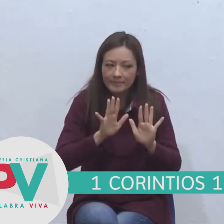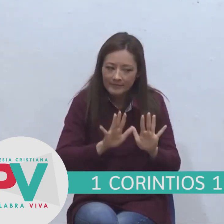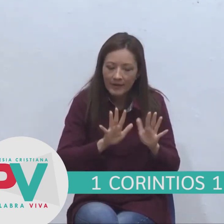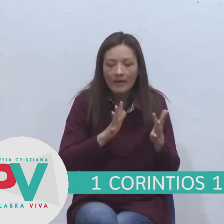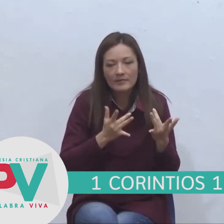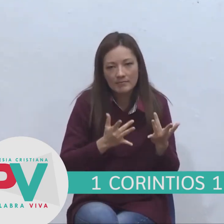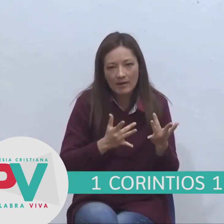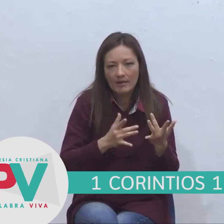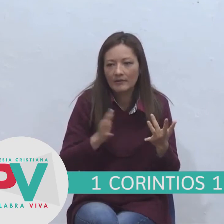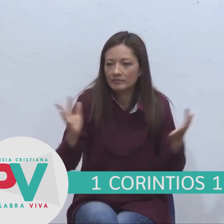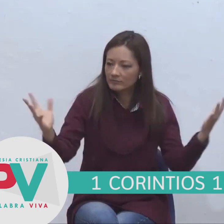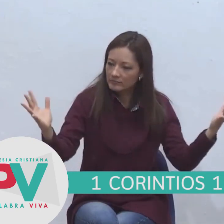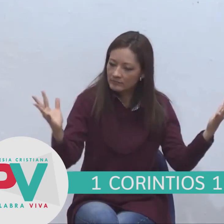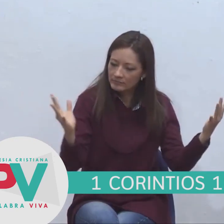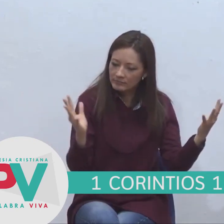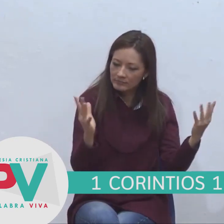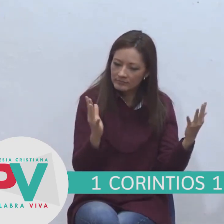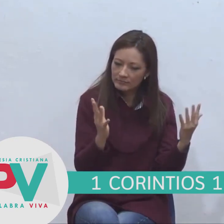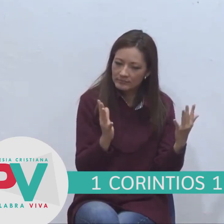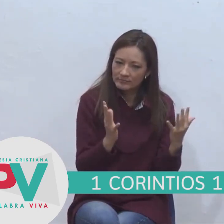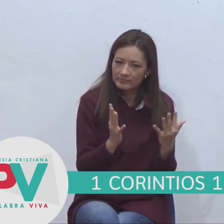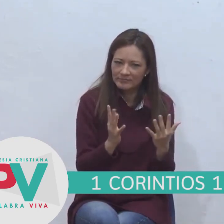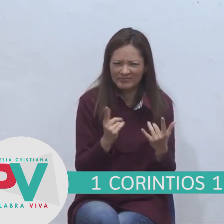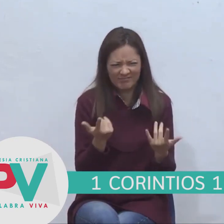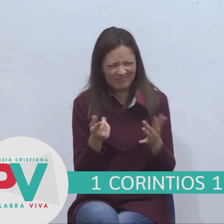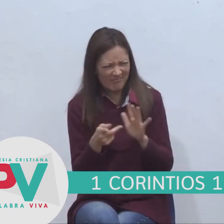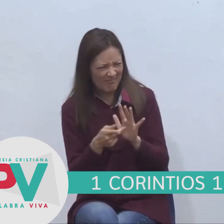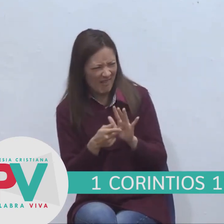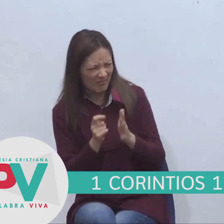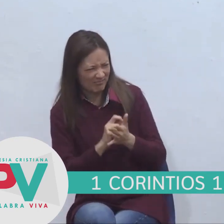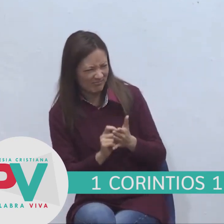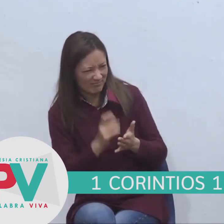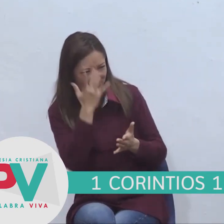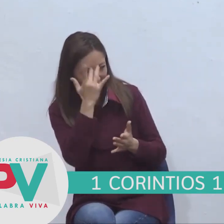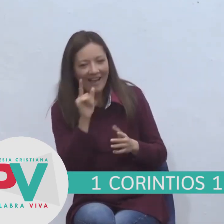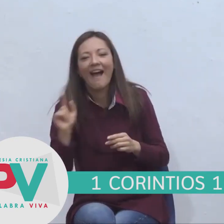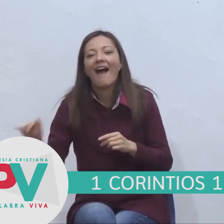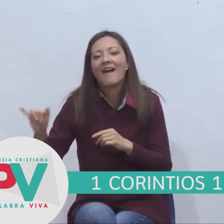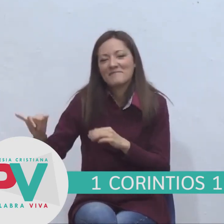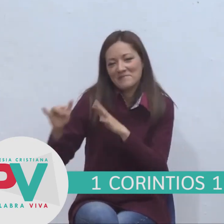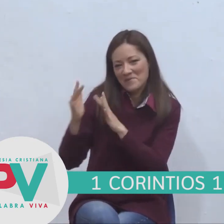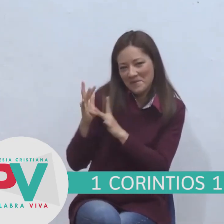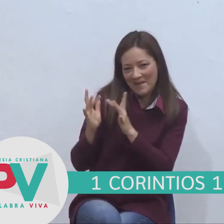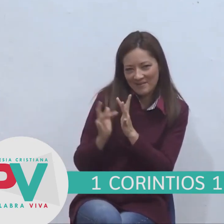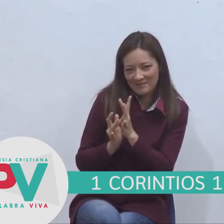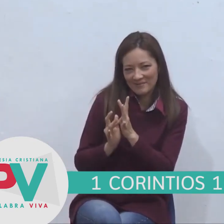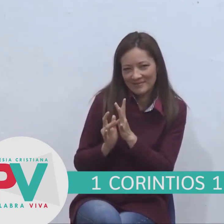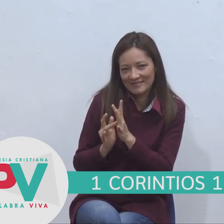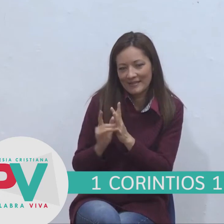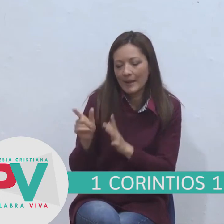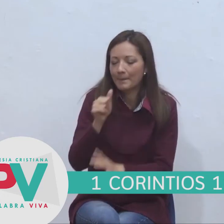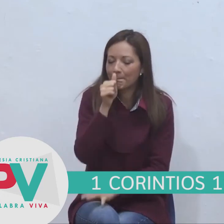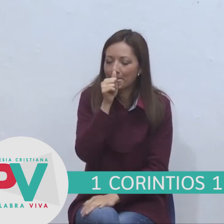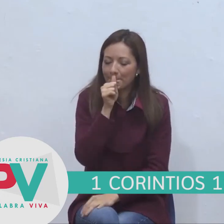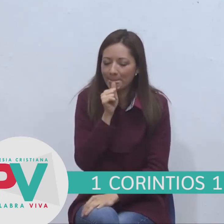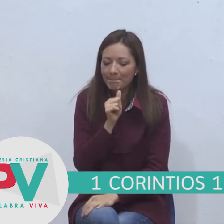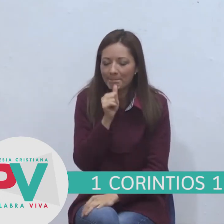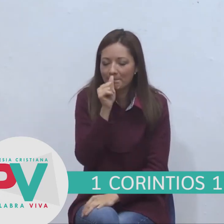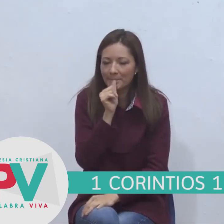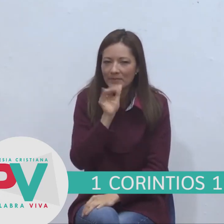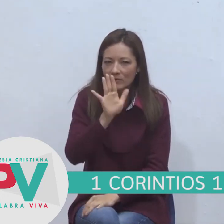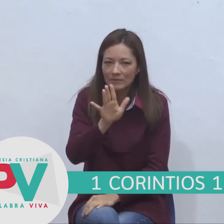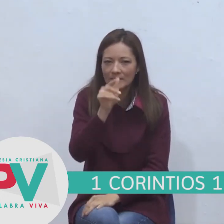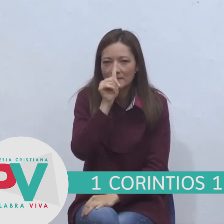Esperaos unos a otros. ¿Sabe de dónde sacó Pablo eso? De Jesús. Él ha sido paciente con usted y